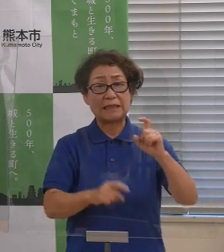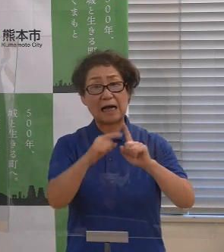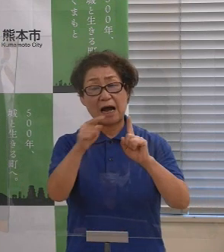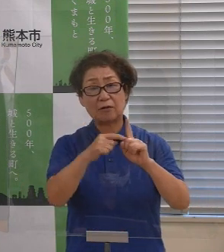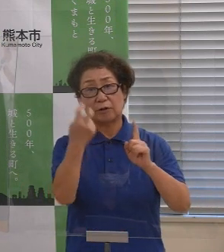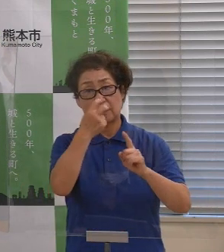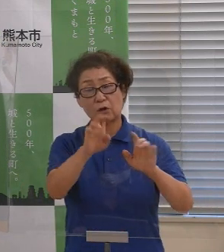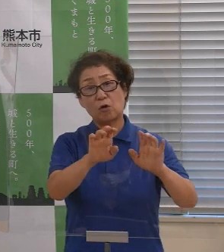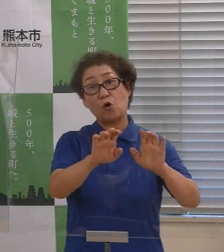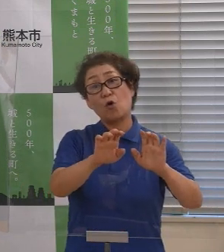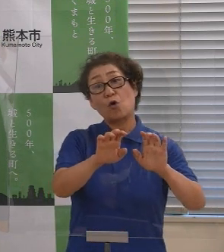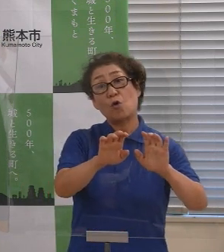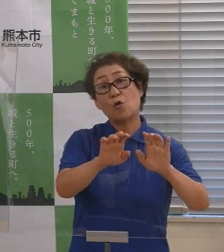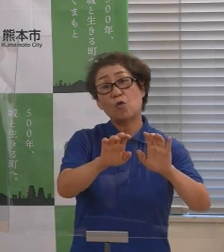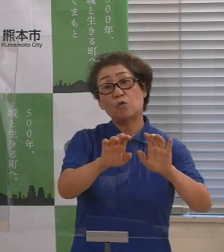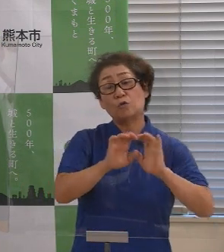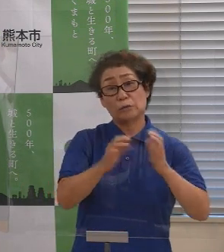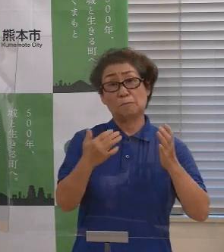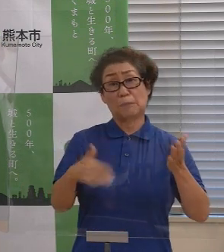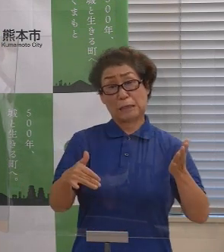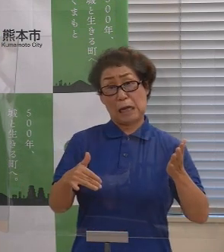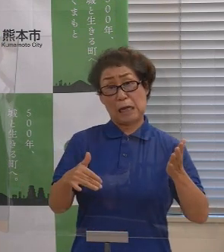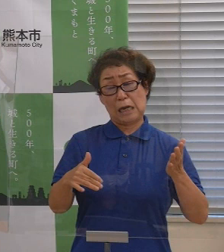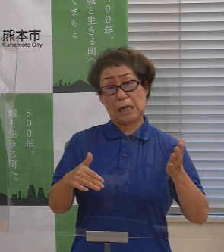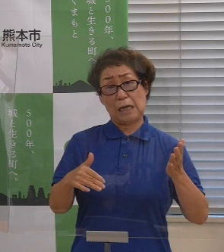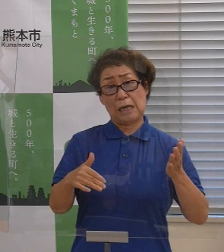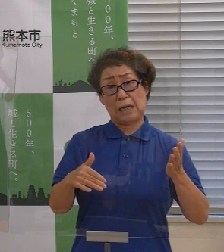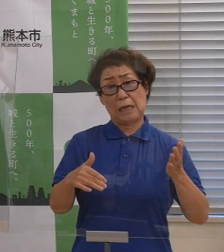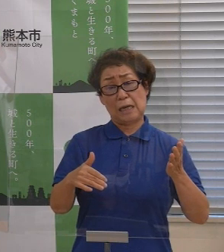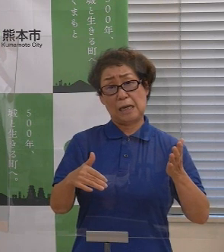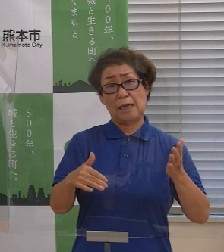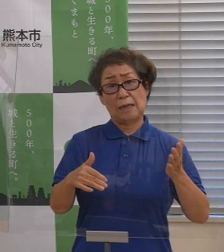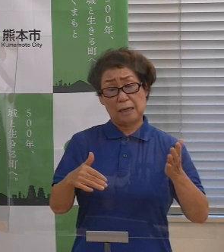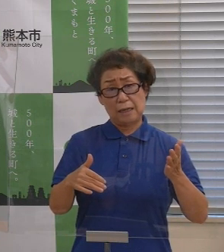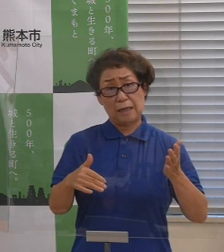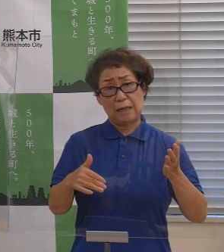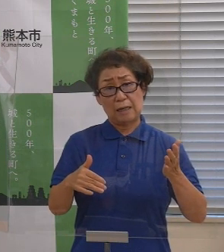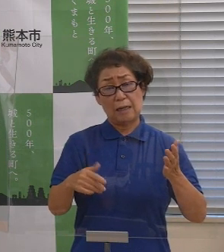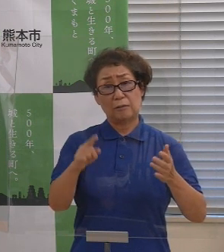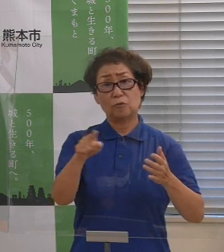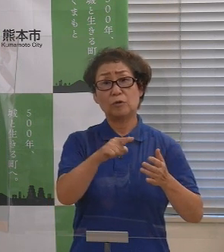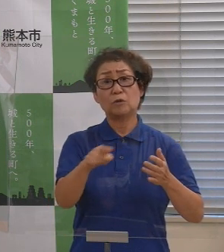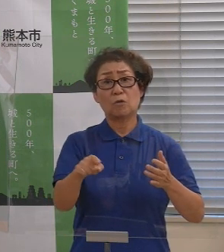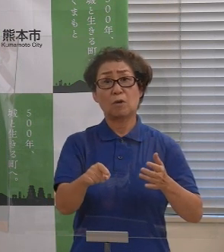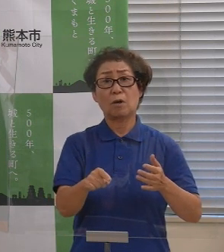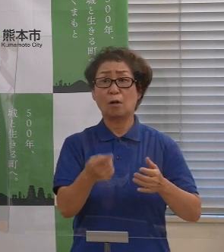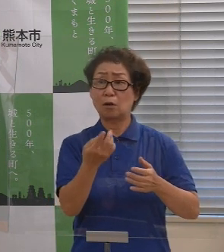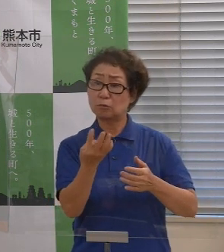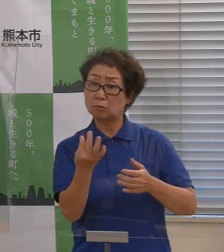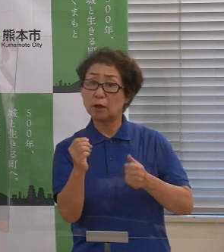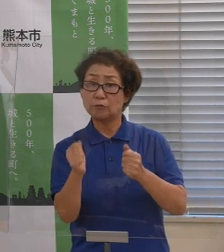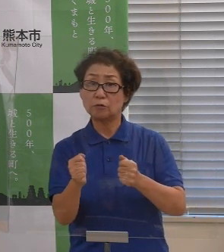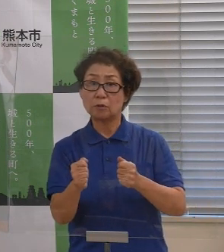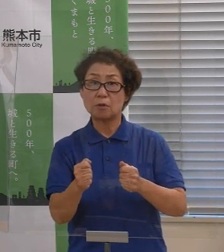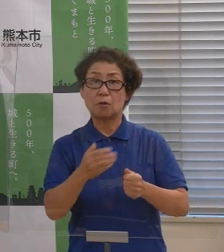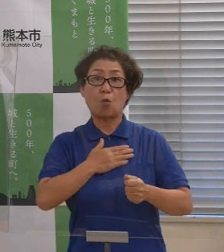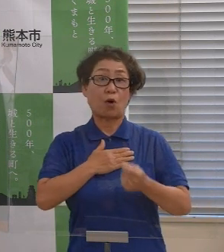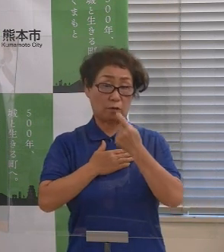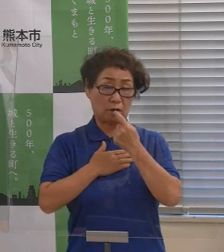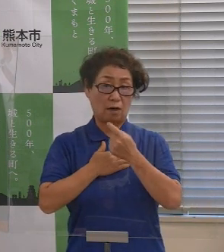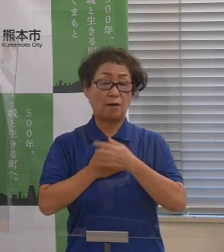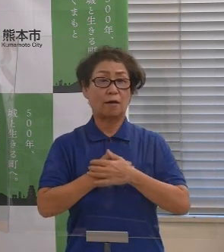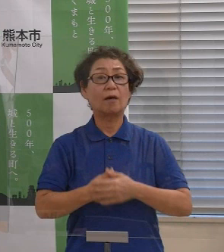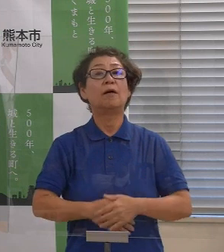を受診してない、検査を受けてない方々がいらっしゃるということが判明をし